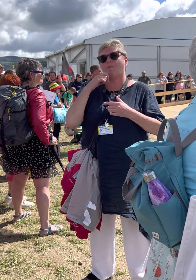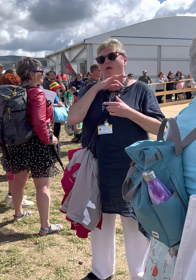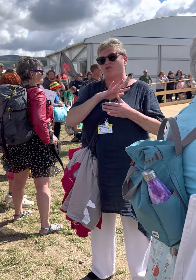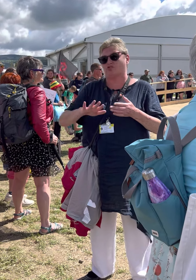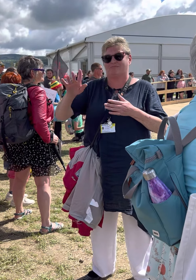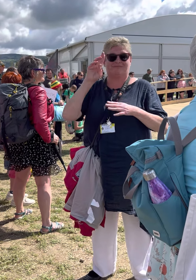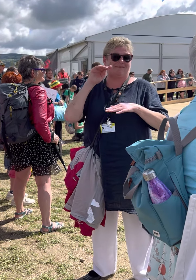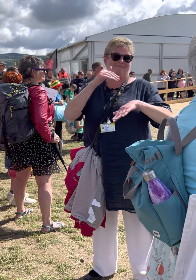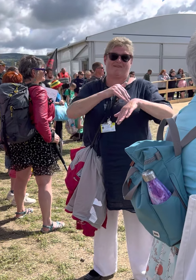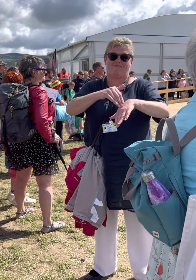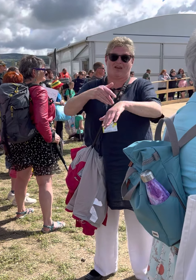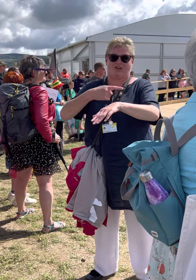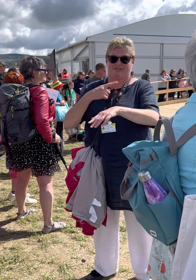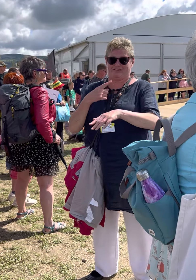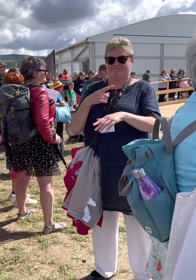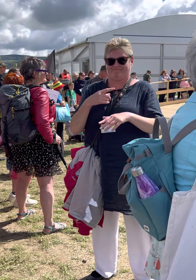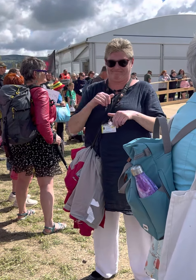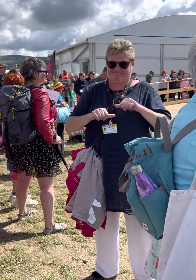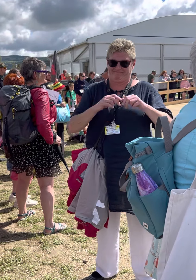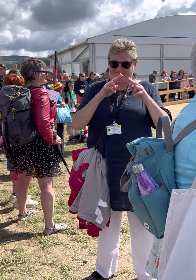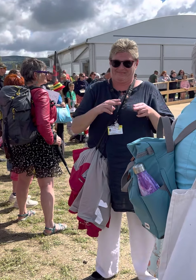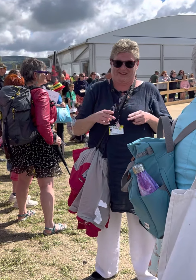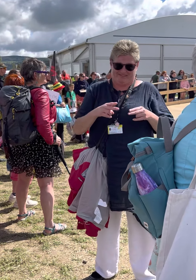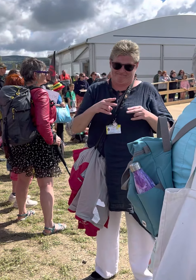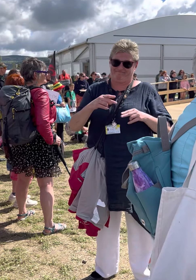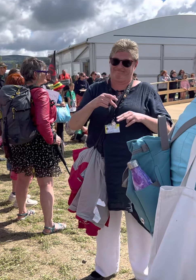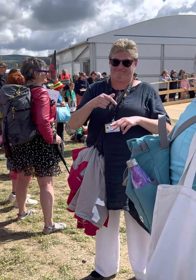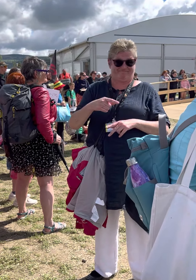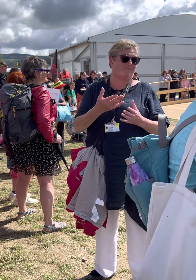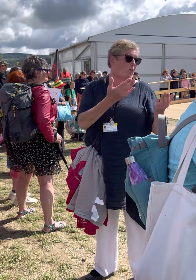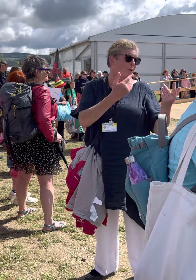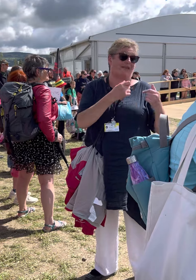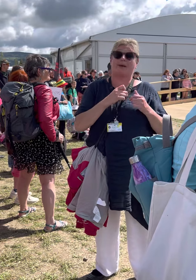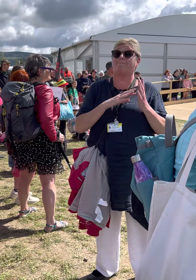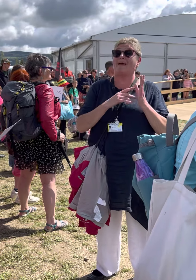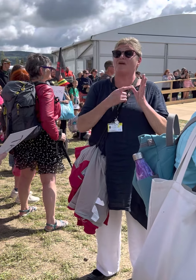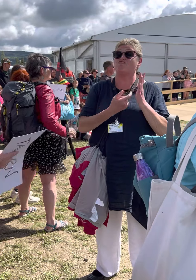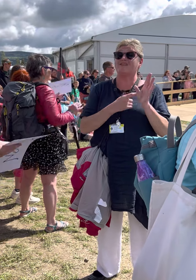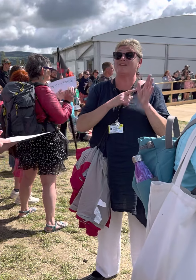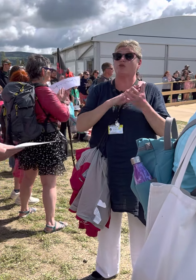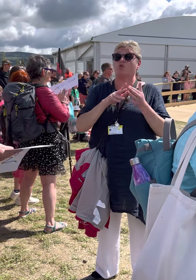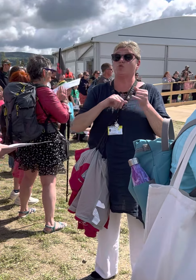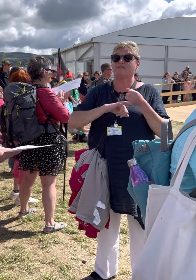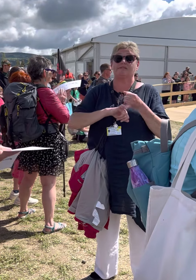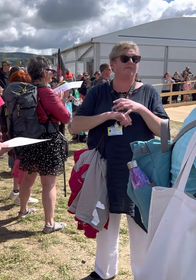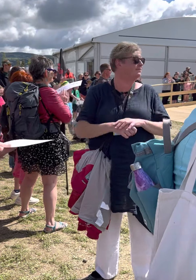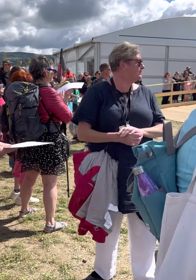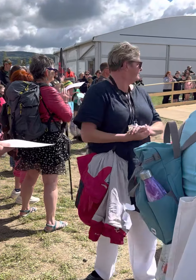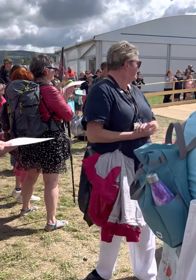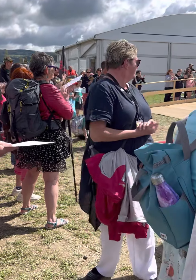effaith y problemau yn ein system tai ar lawr gwlad. Felly, croeso mawr i Mary Hughes.